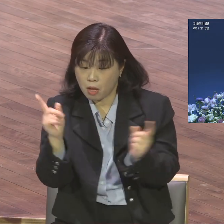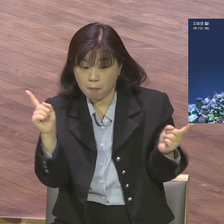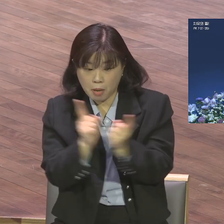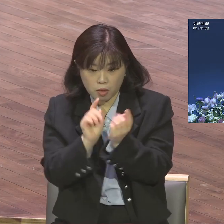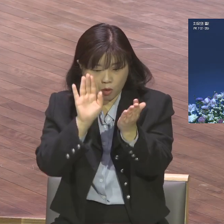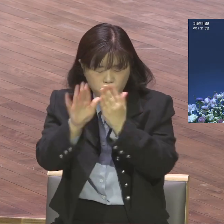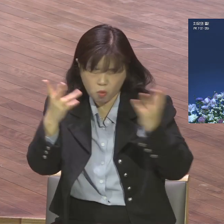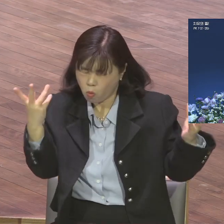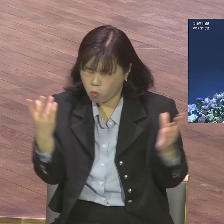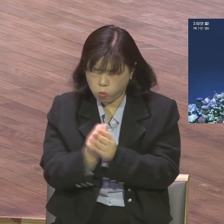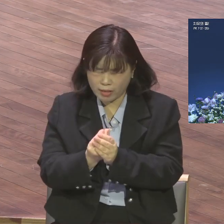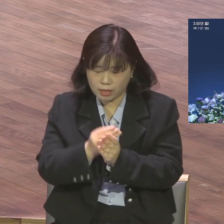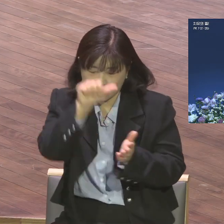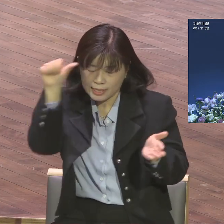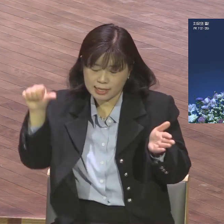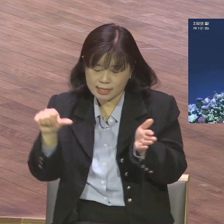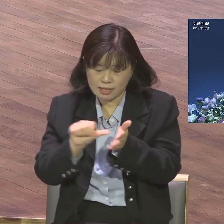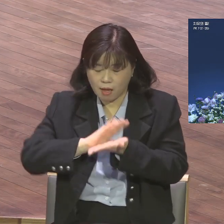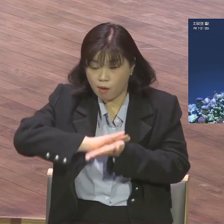극단적 전환이 일어나버렸다.